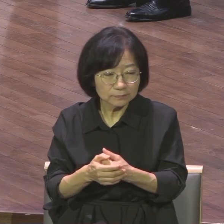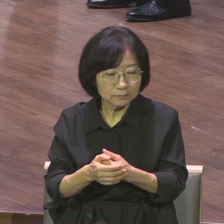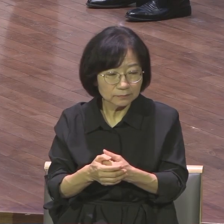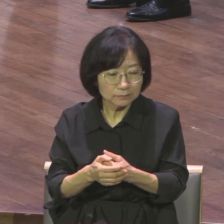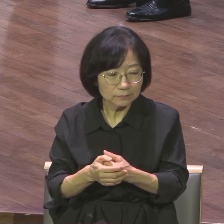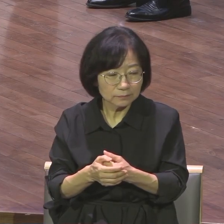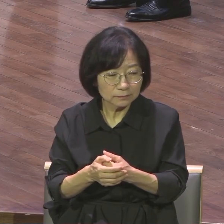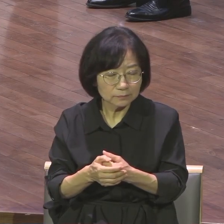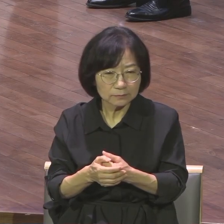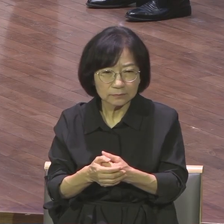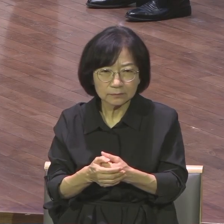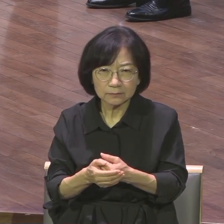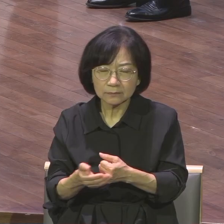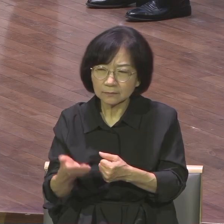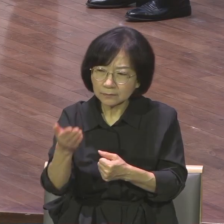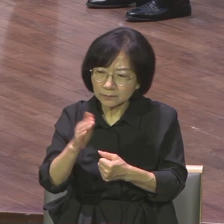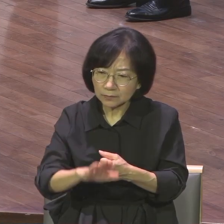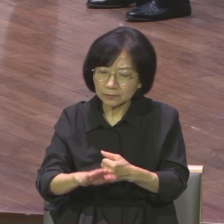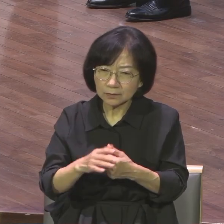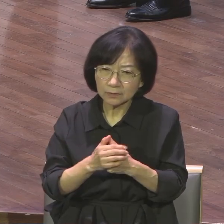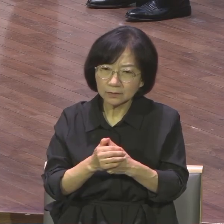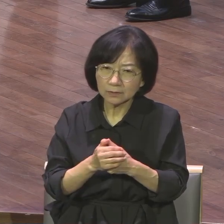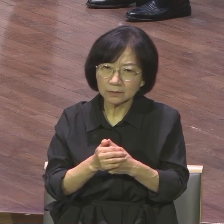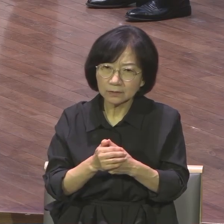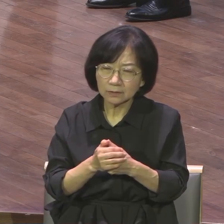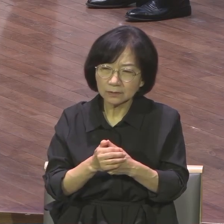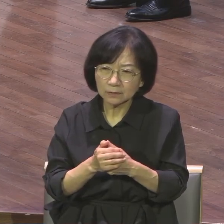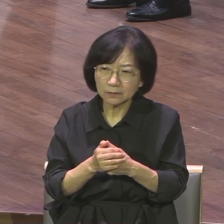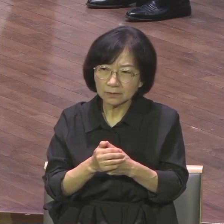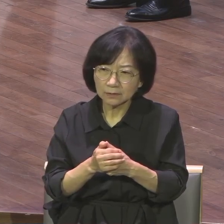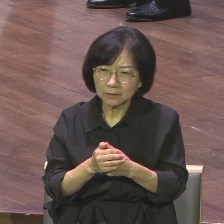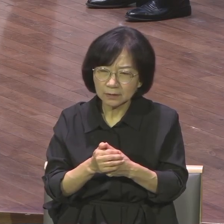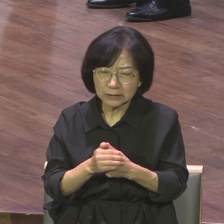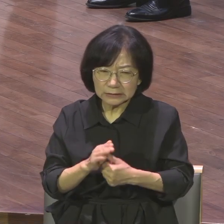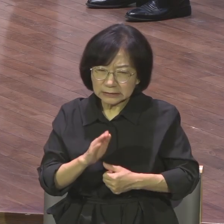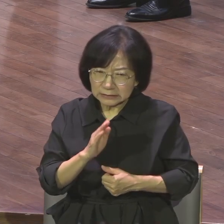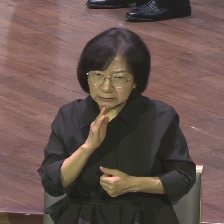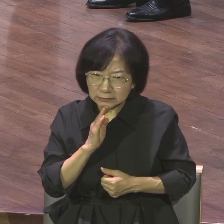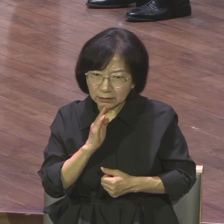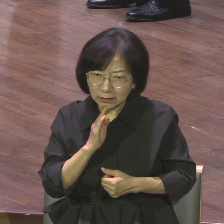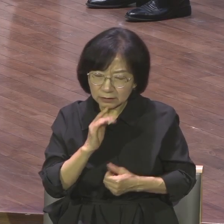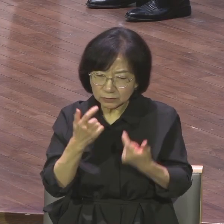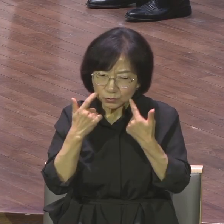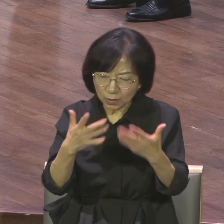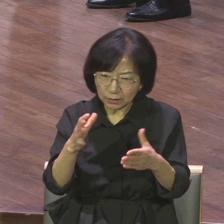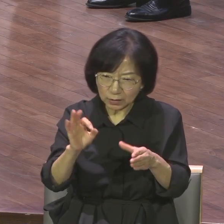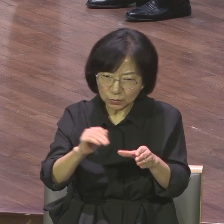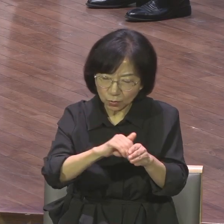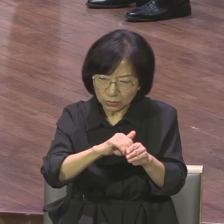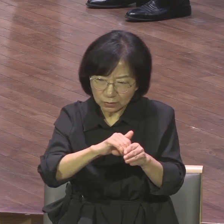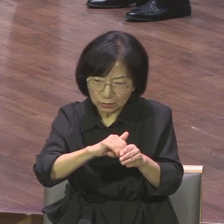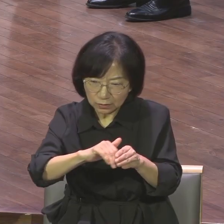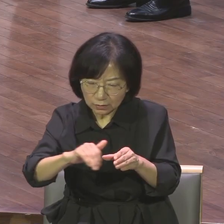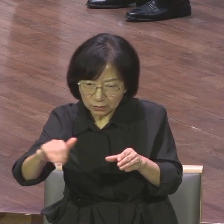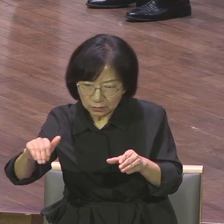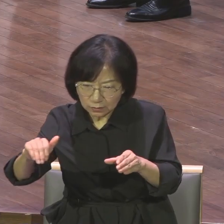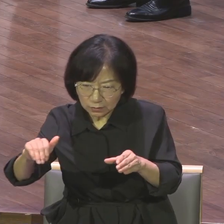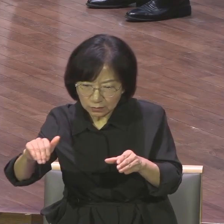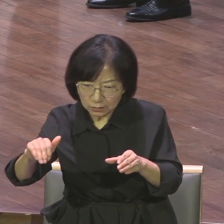그렇게 제대로 그 목적 헌금이 가느냐 하는 의심이 있다고 말을